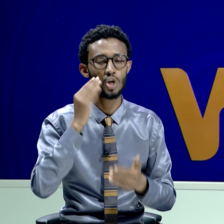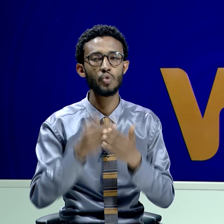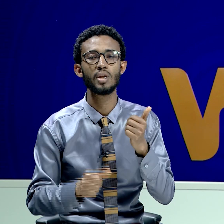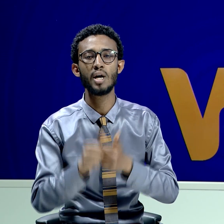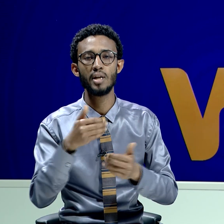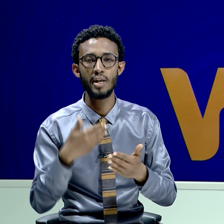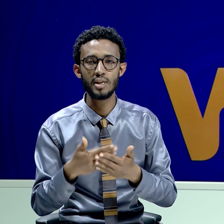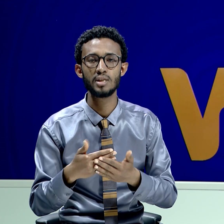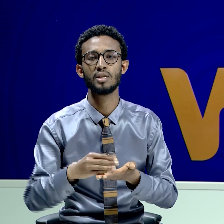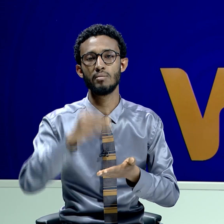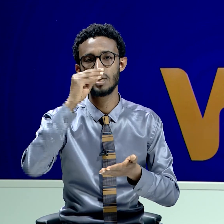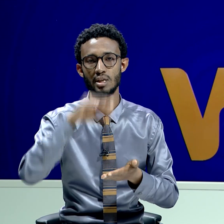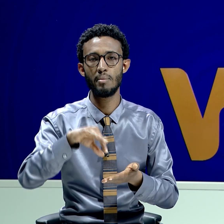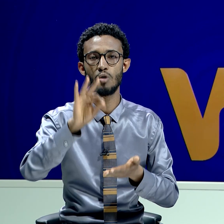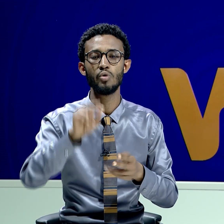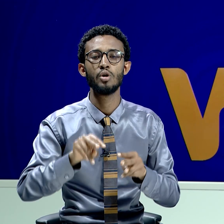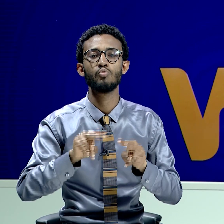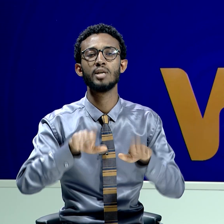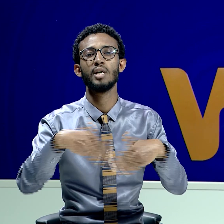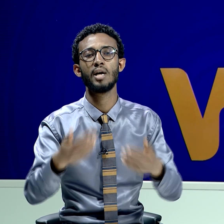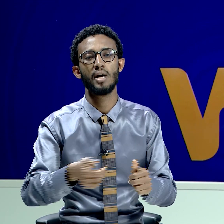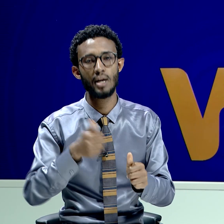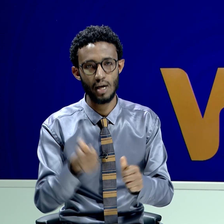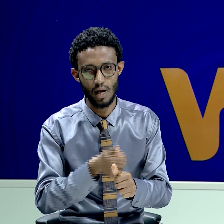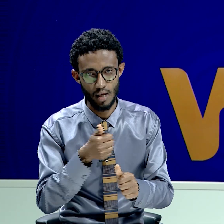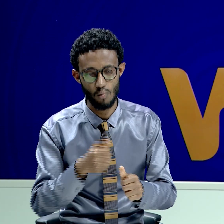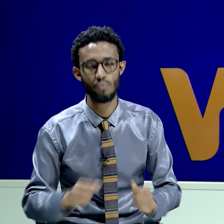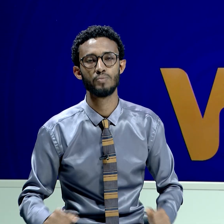ታቸው ጥቃት እንዳይደርስ ተመርተ ስለመገጁ ኩራሳታን አነካታታሉ።